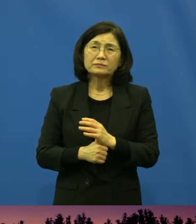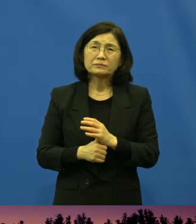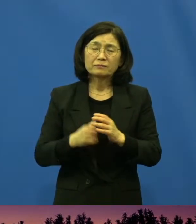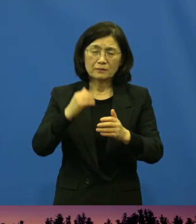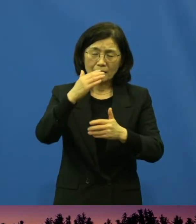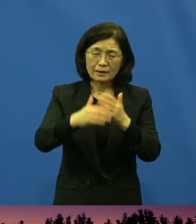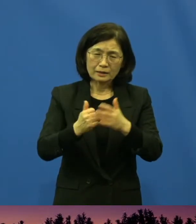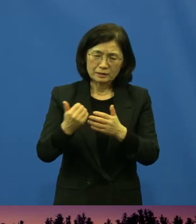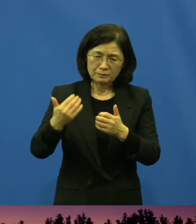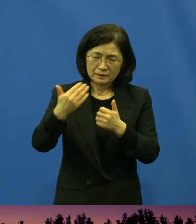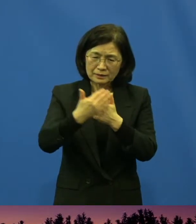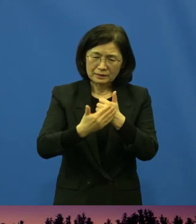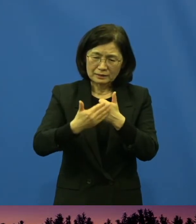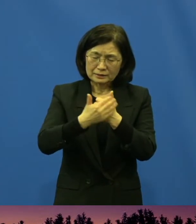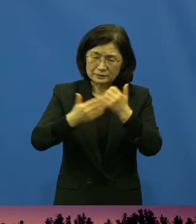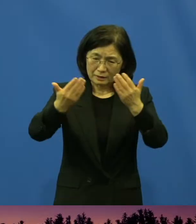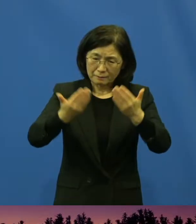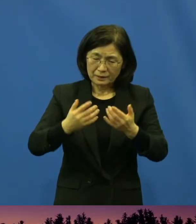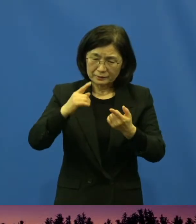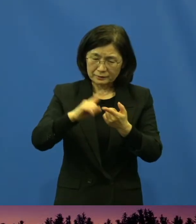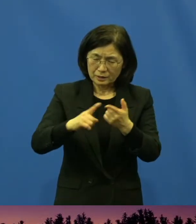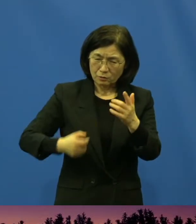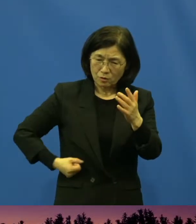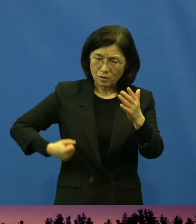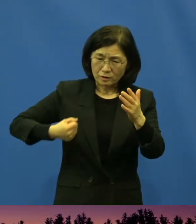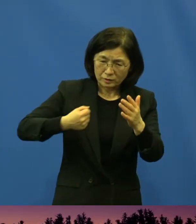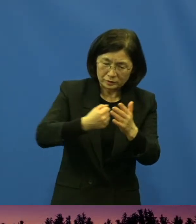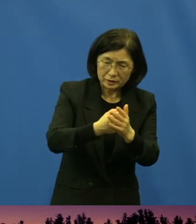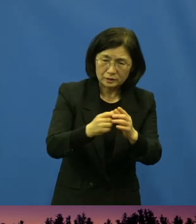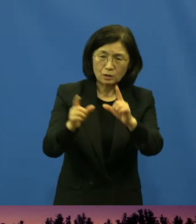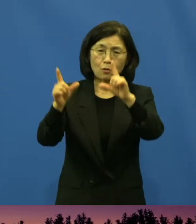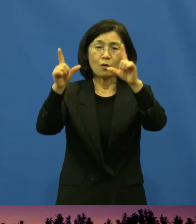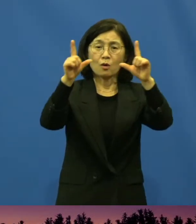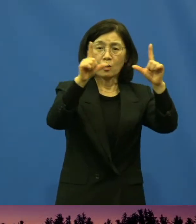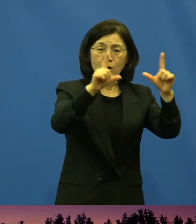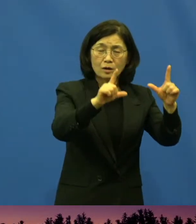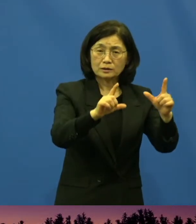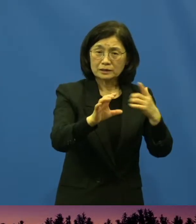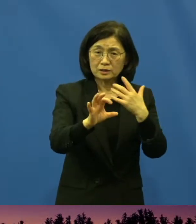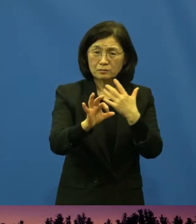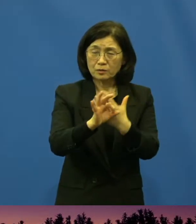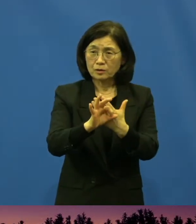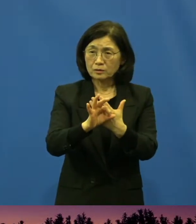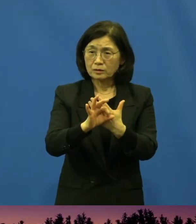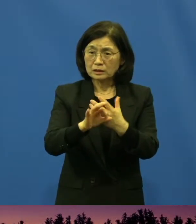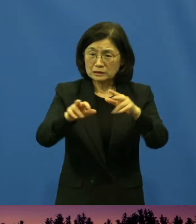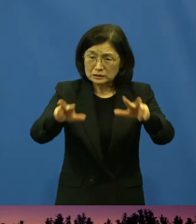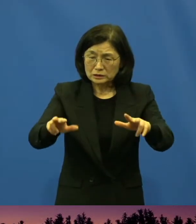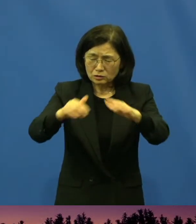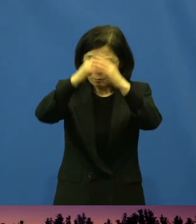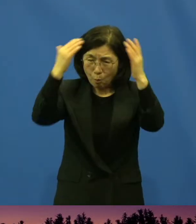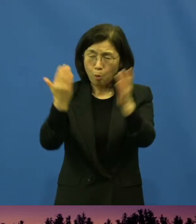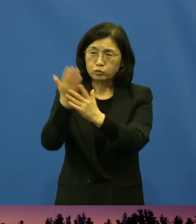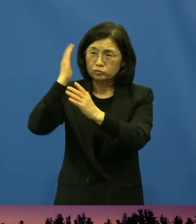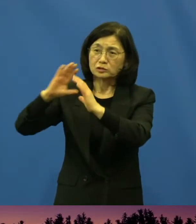결단한 대로 다 살았다면 여러분, 우리는 뭐 지금 다 천국에 가 있겠죠. 하늘에 떠 있겠죠.